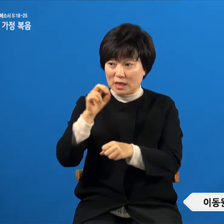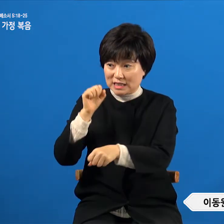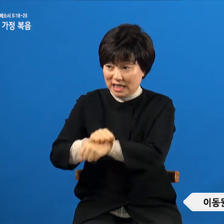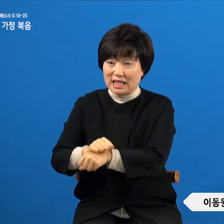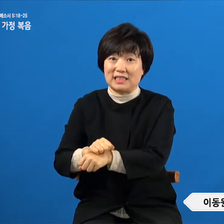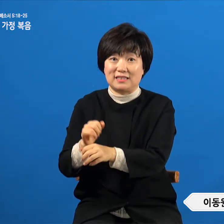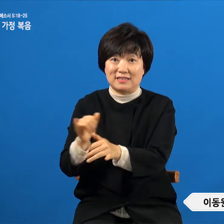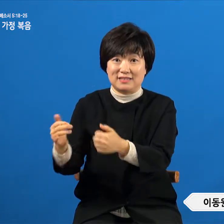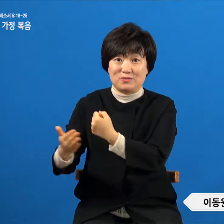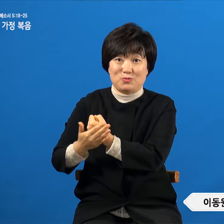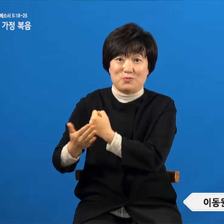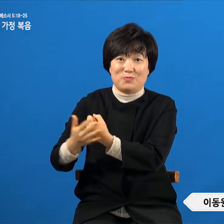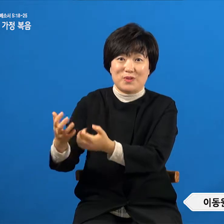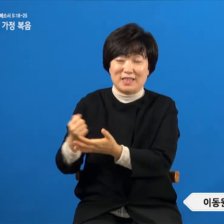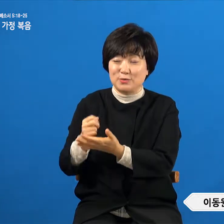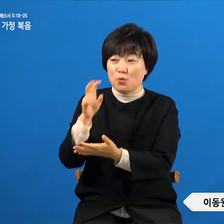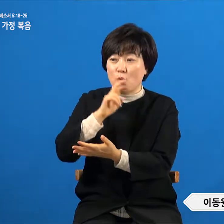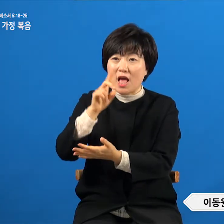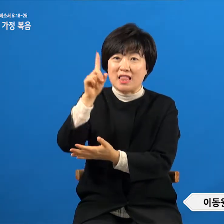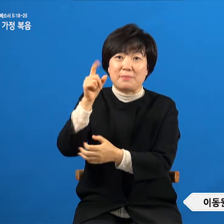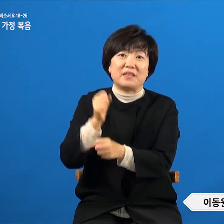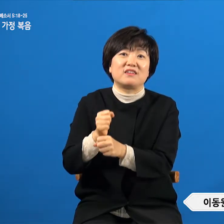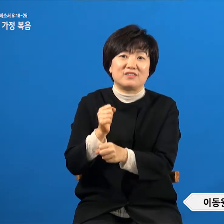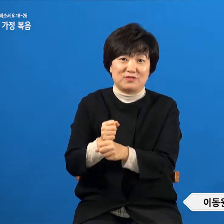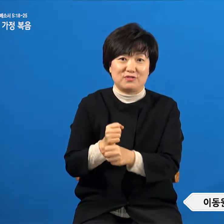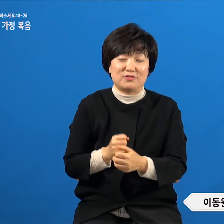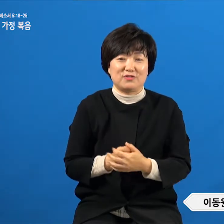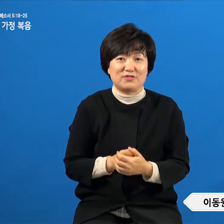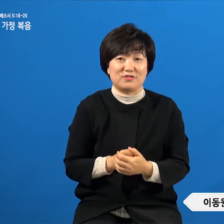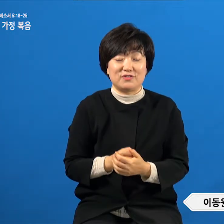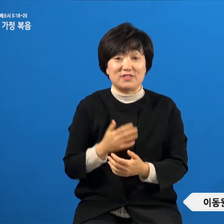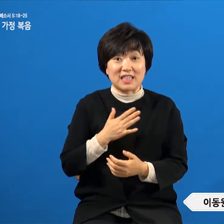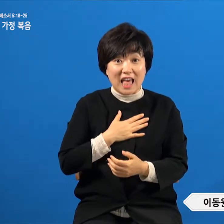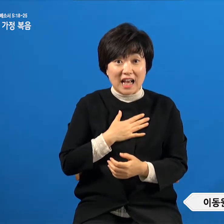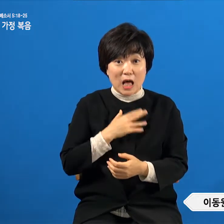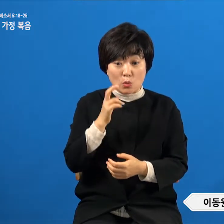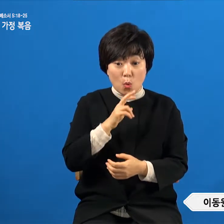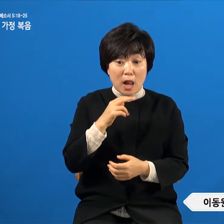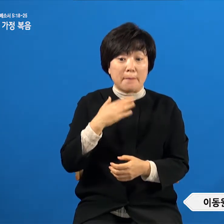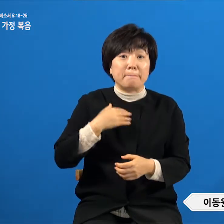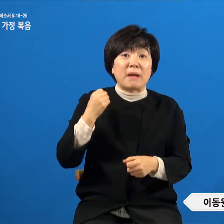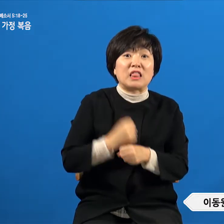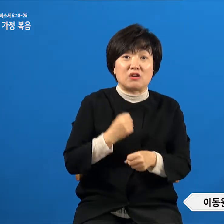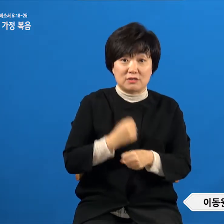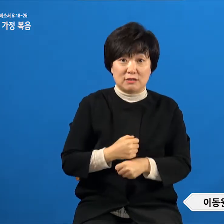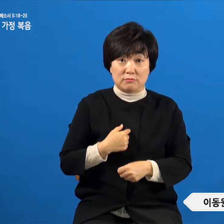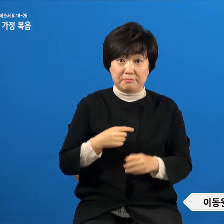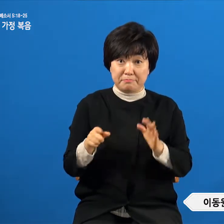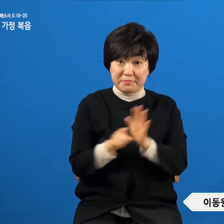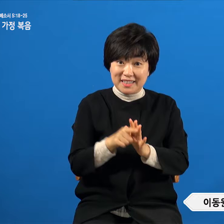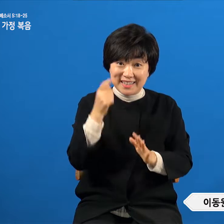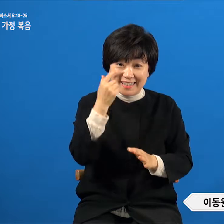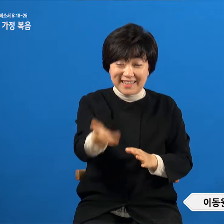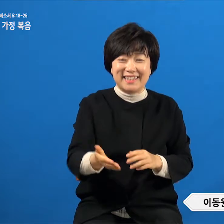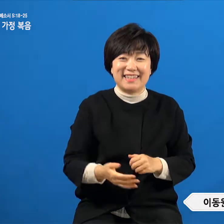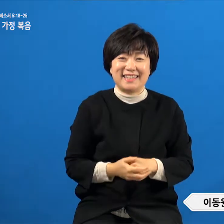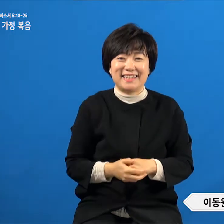좀 노래를 잘 아시는 분의 도움을 받아서 노래를 하나 만들었습니다. 제가 노래를 만들었다 믿어지십니까?